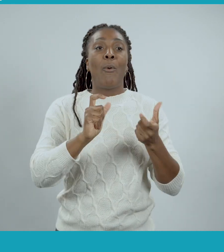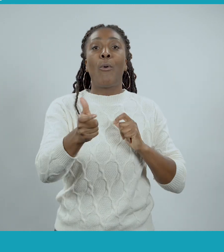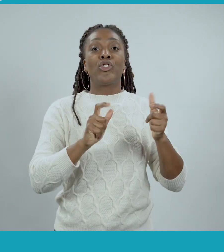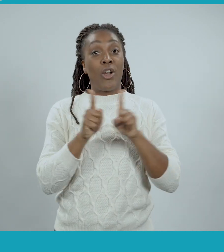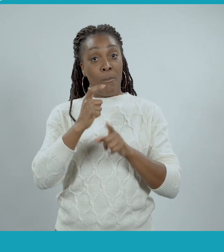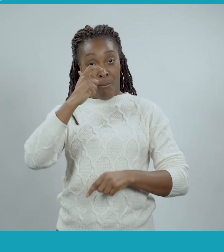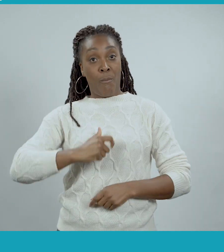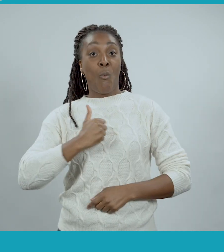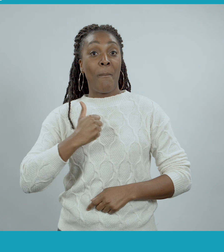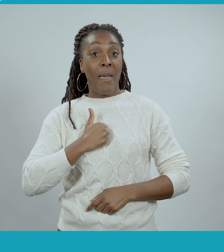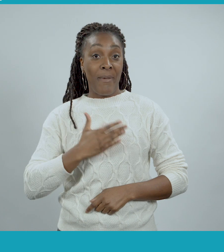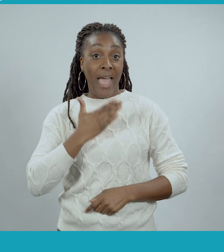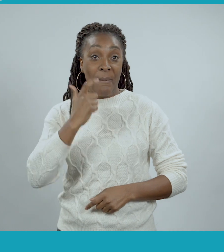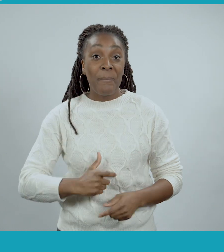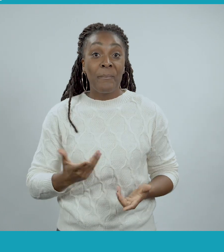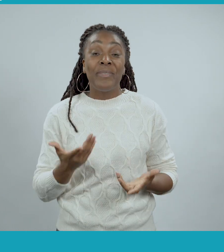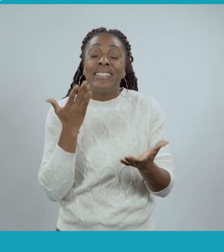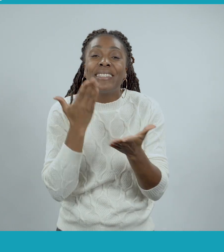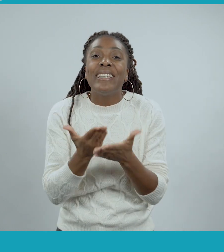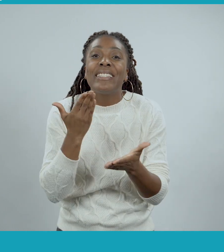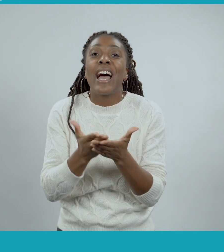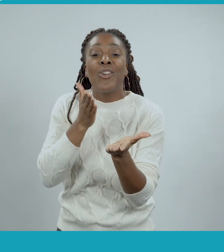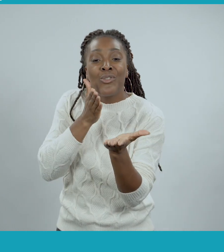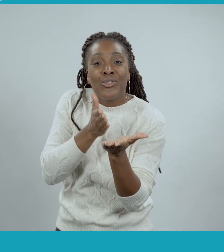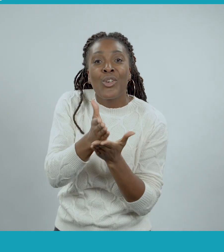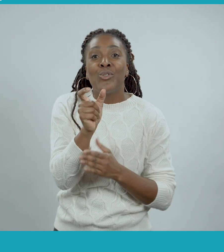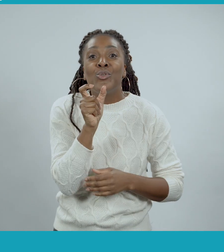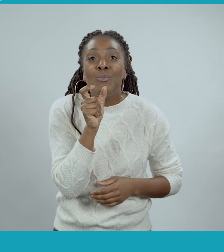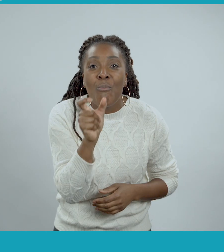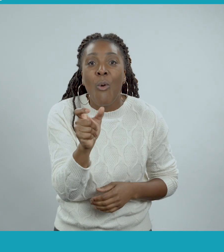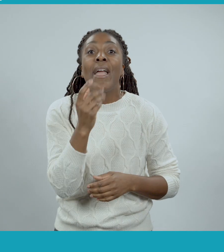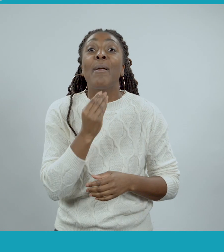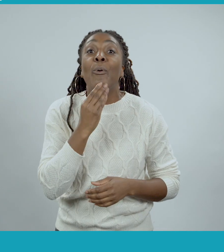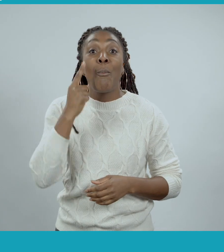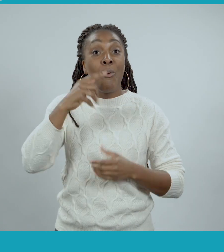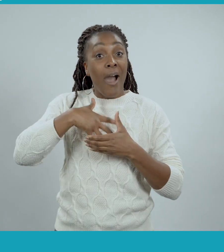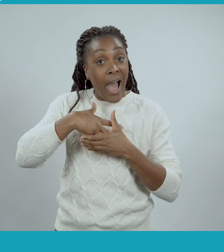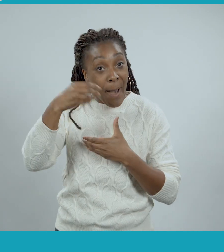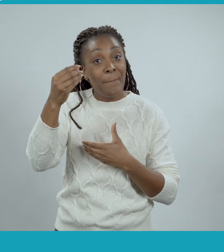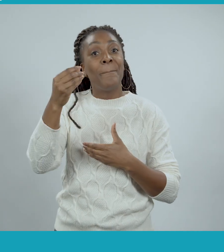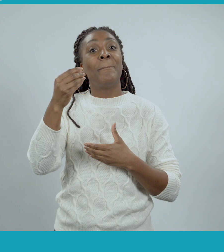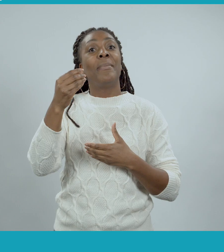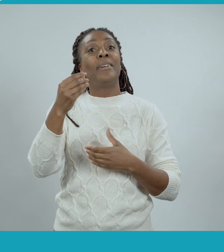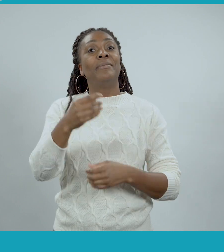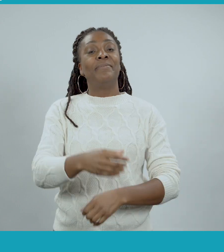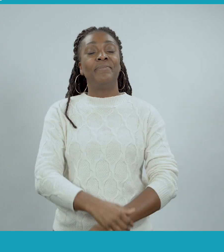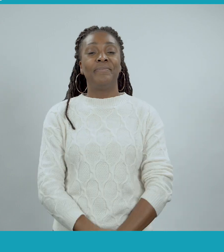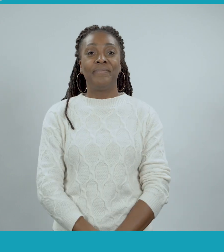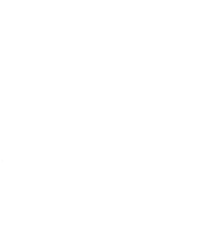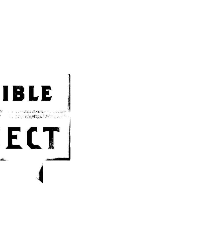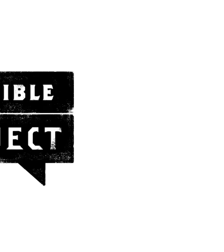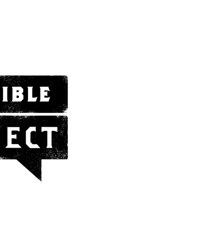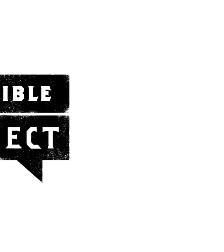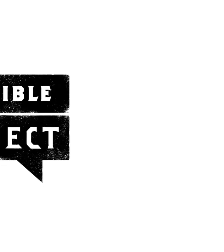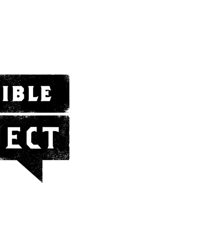en sorte d'aimer Dieu et ton prochain comme toi-même. Et c'est ça le sens du mot hébreu pour âme.